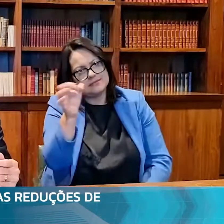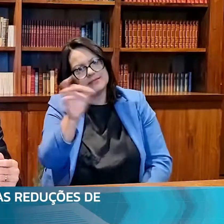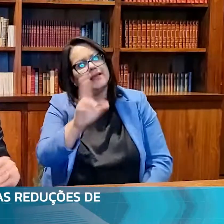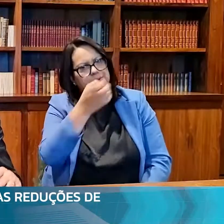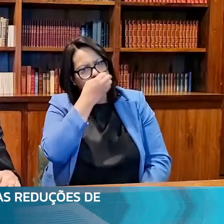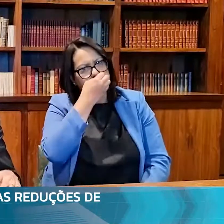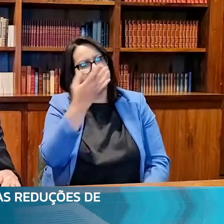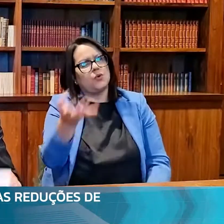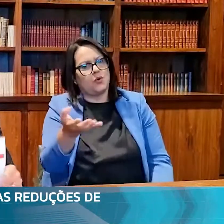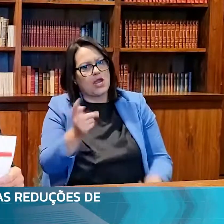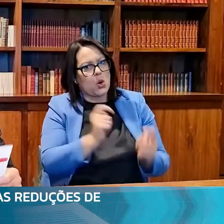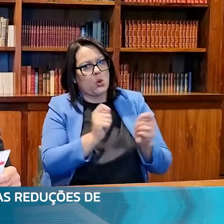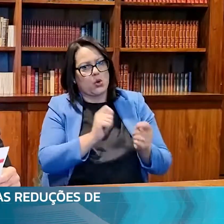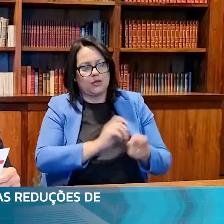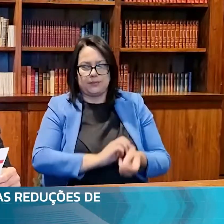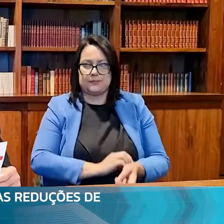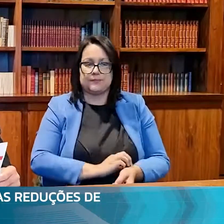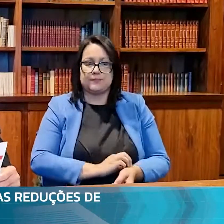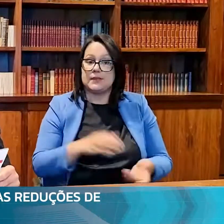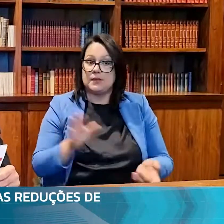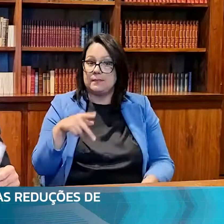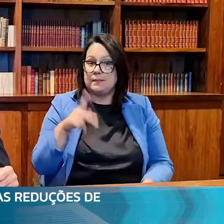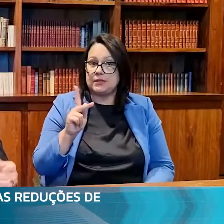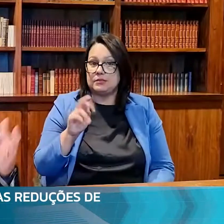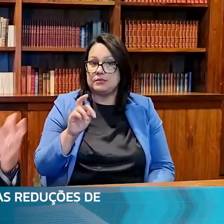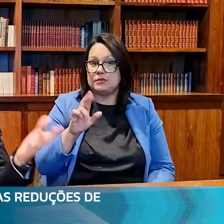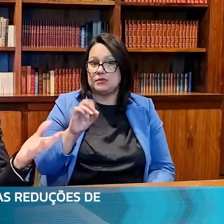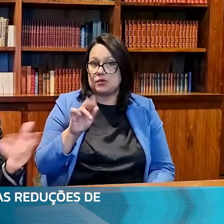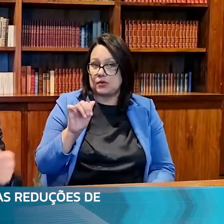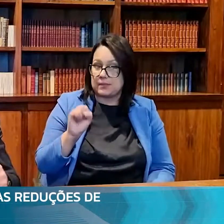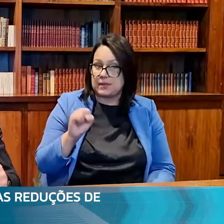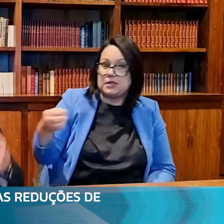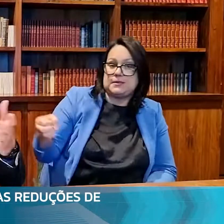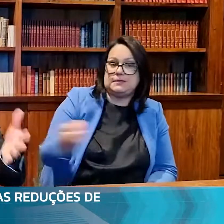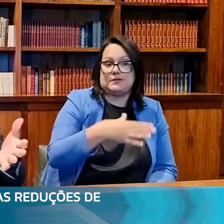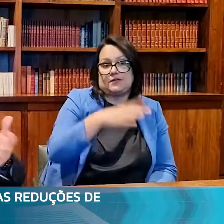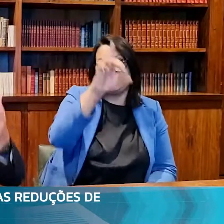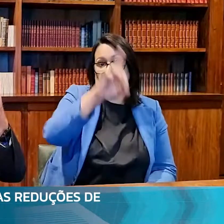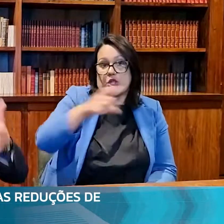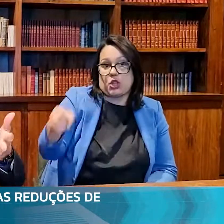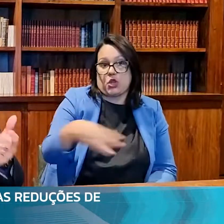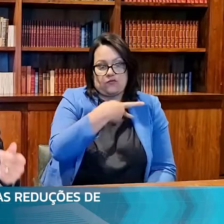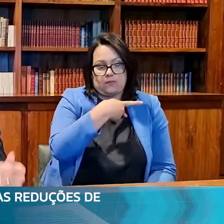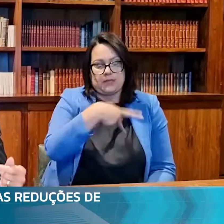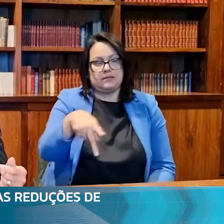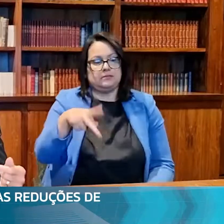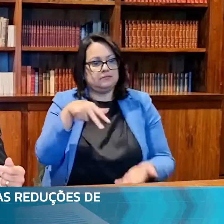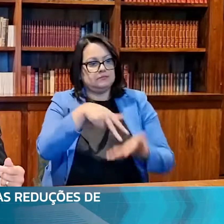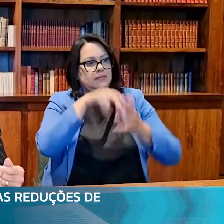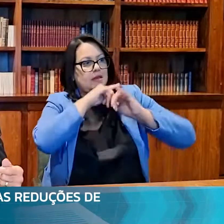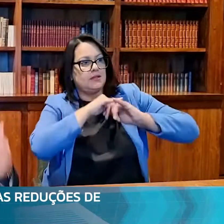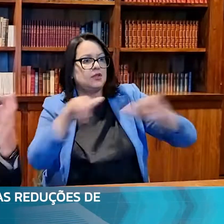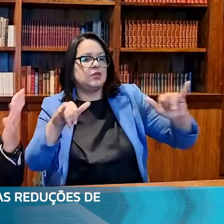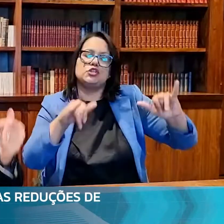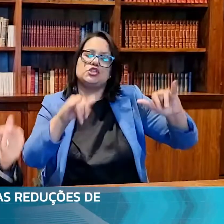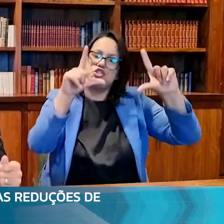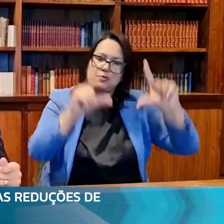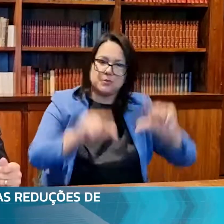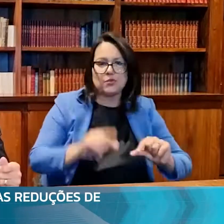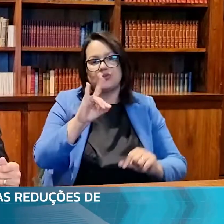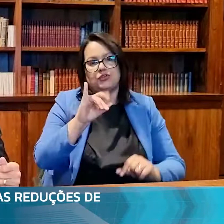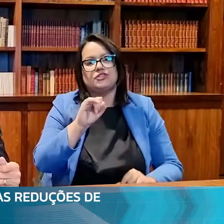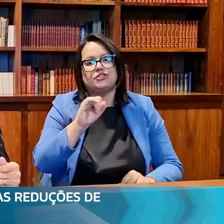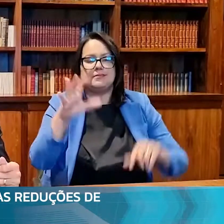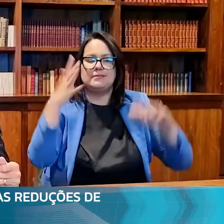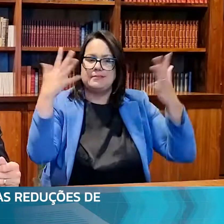né? Então a Petrobras, com a nova diretoria, com o novo presidente agora, anuncia a primeira redução do preço do diesel. Parabéns